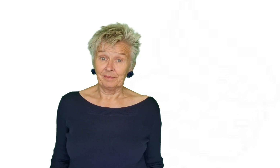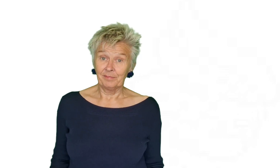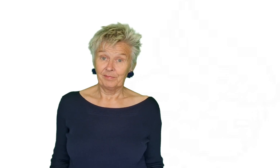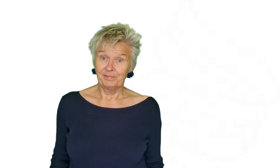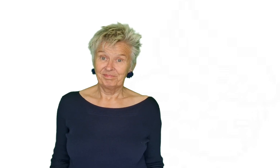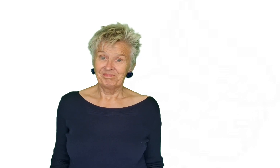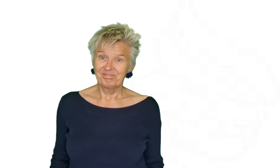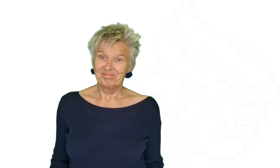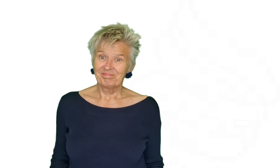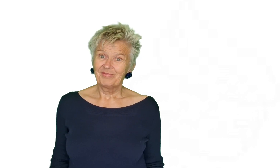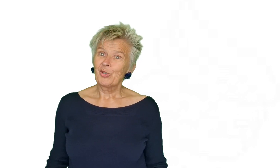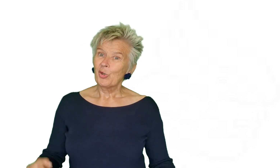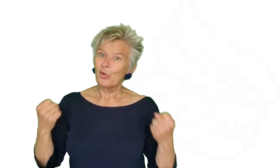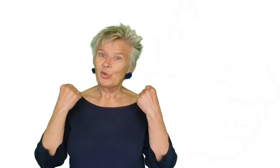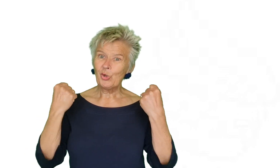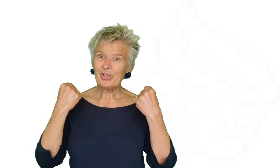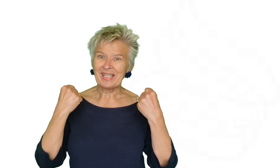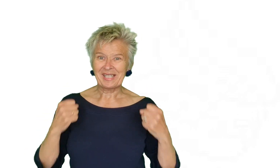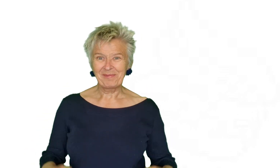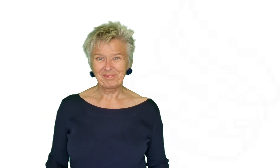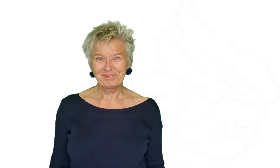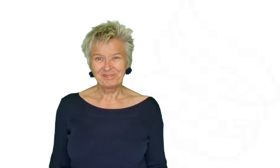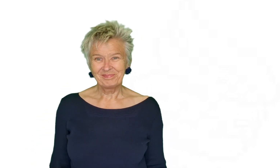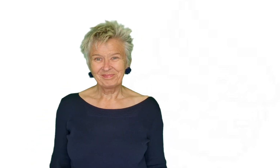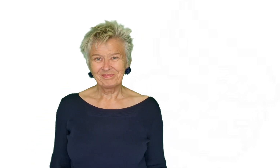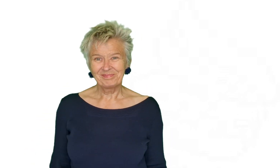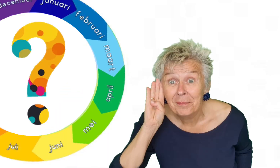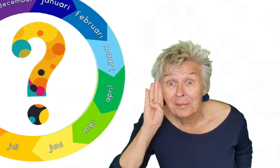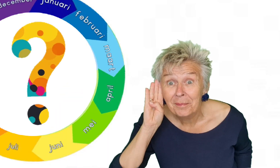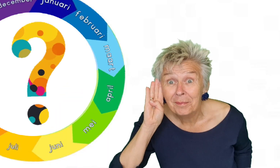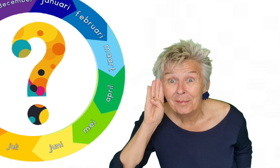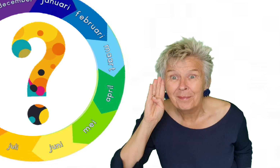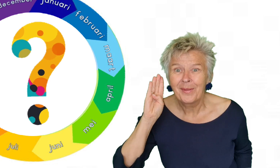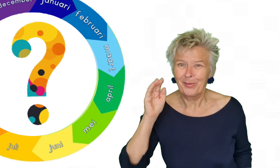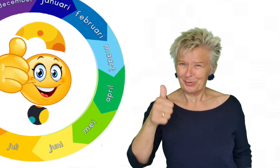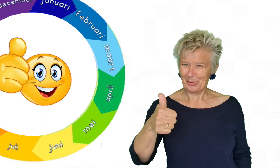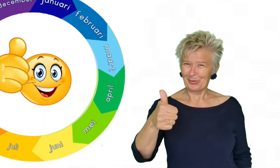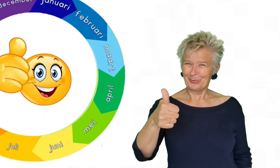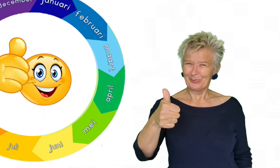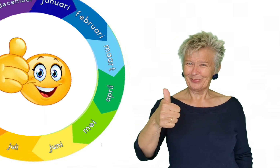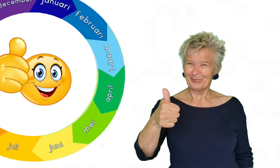Succes! Goed zo.